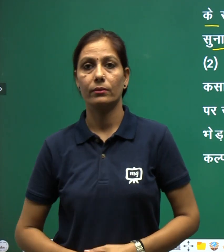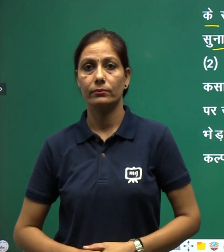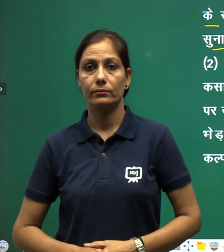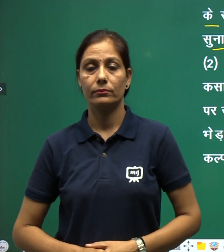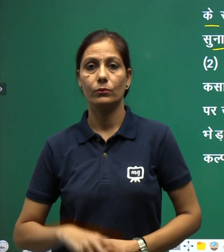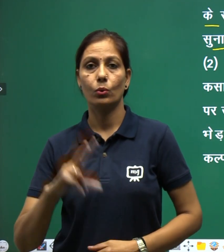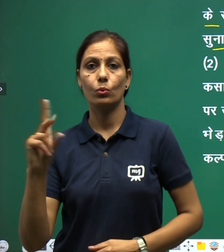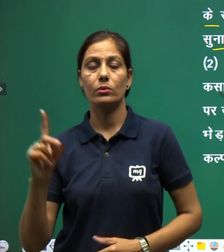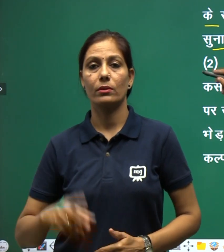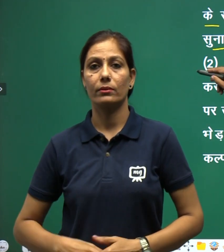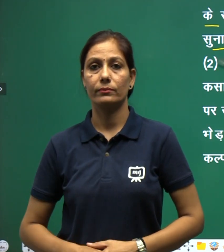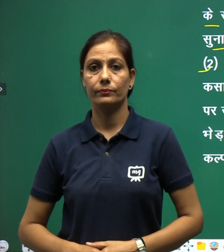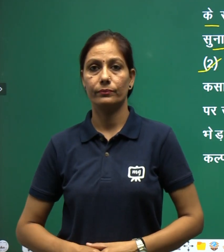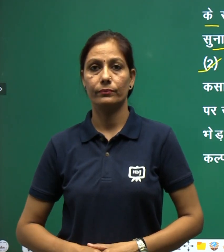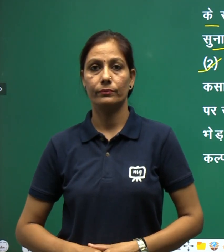दूसरा,